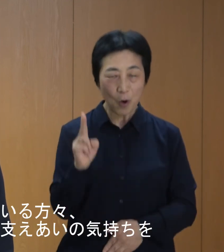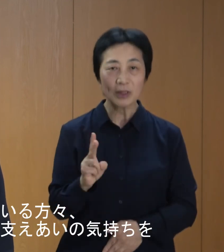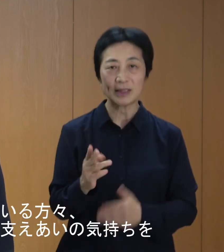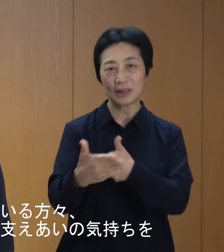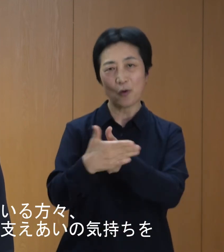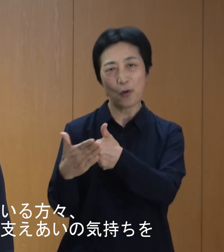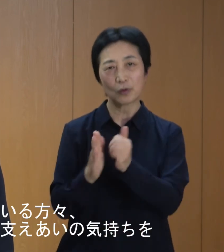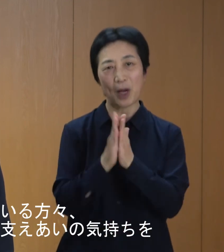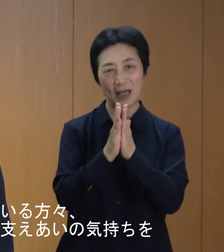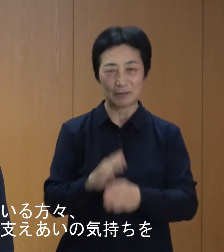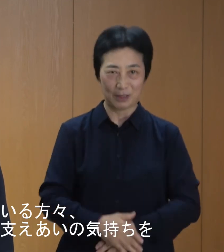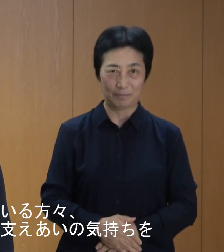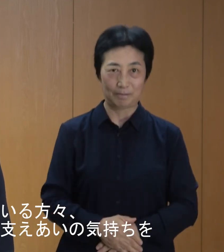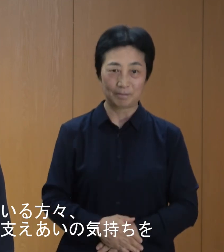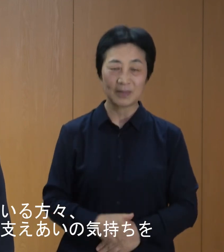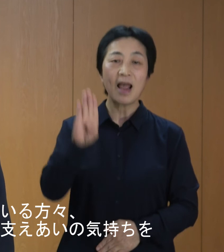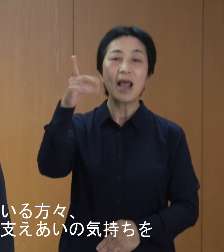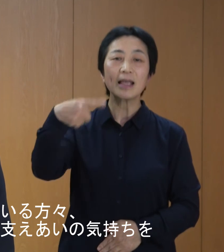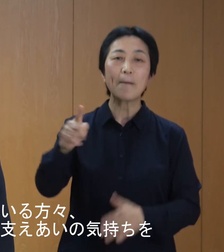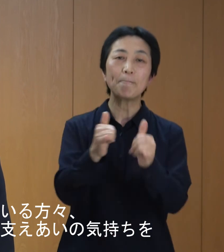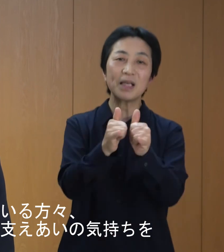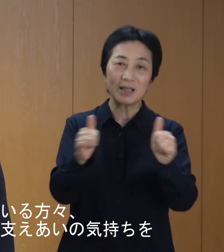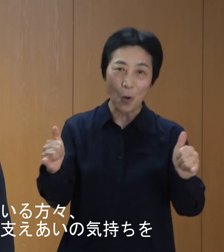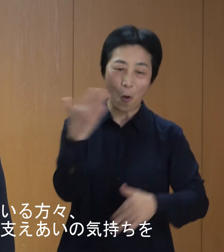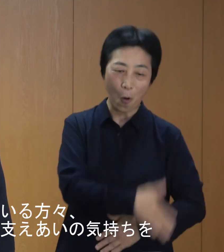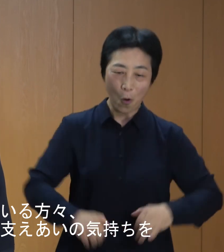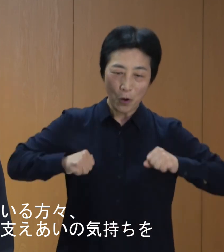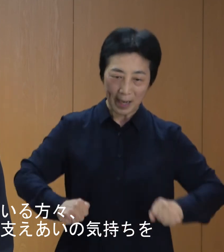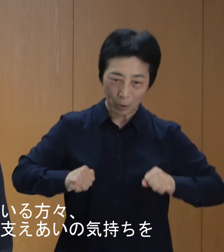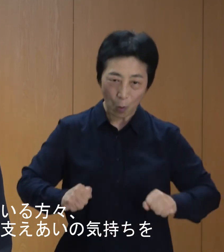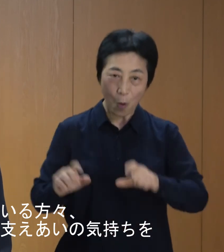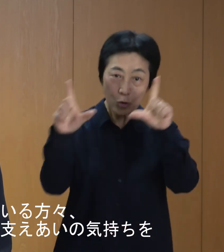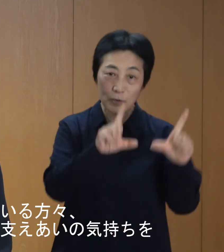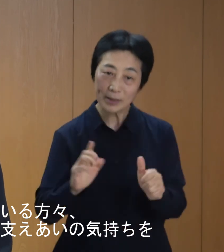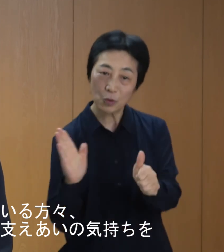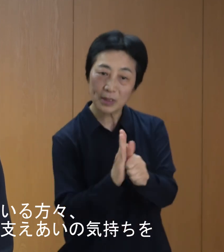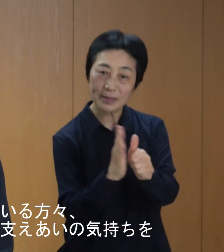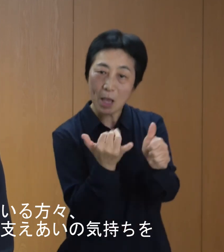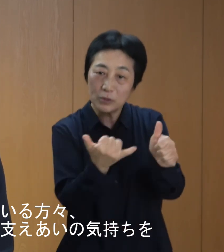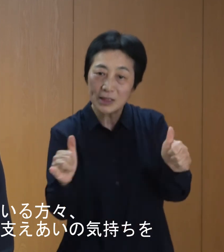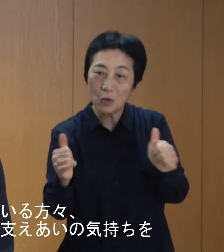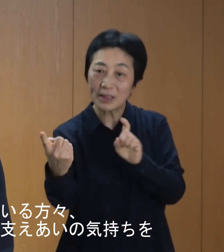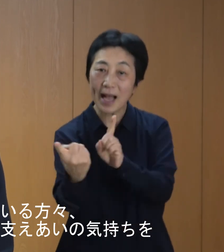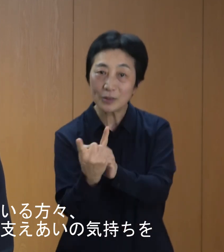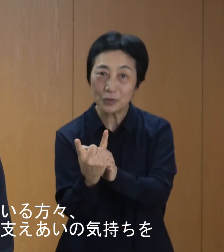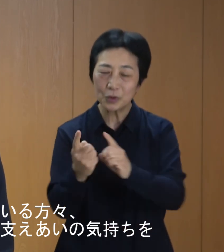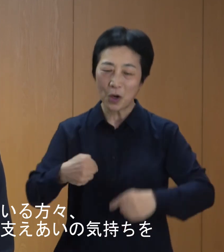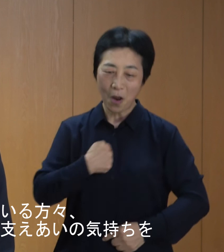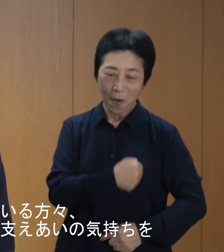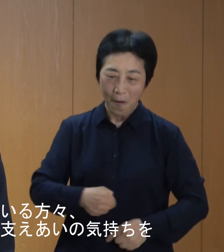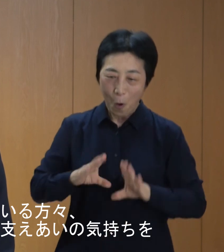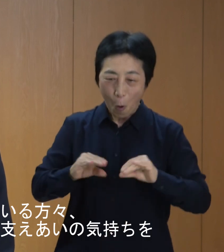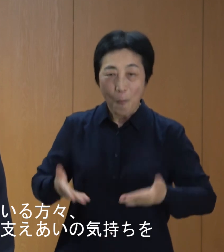め、県民の健康や暮らしを支えている方々やその家族に対して、思いやり支え合いの気持